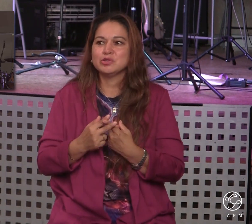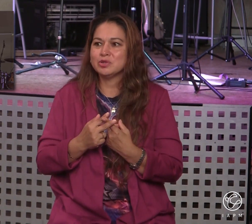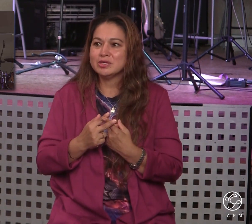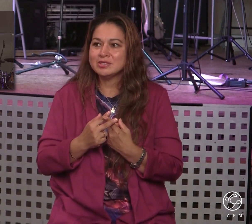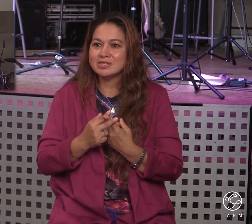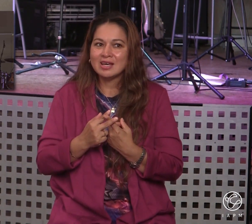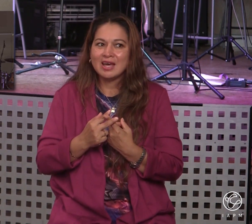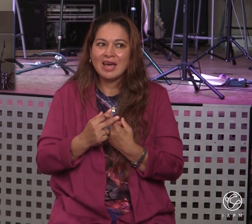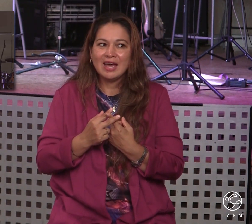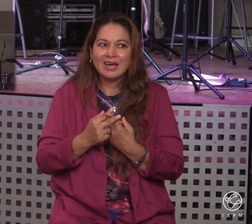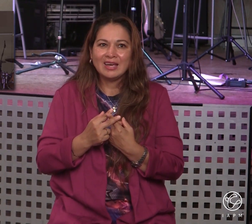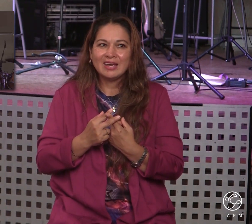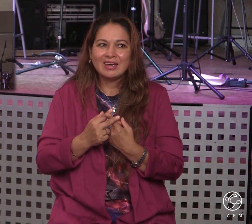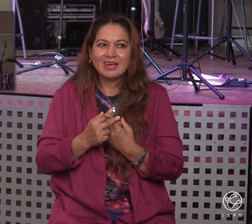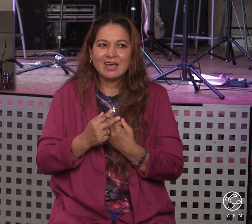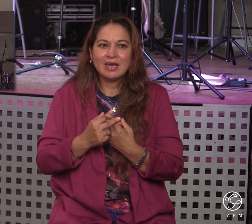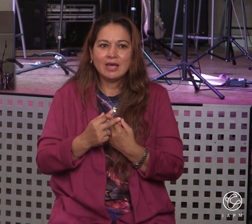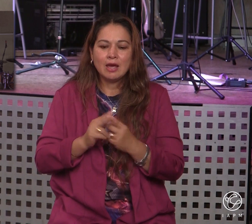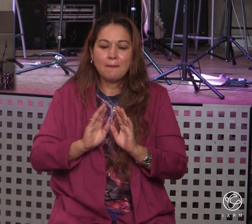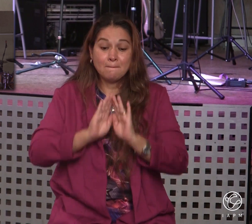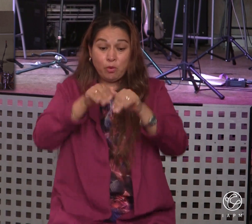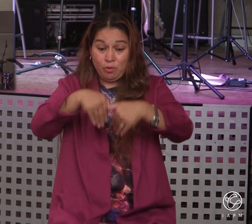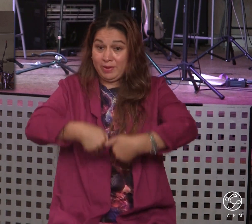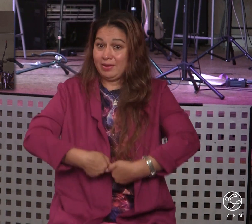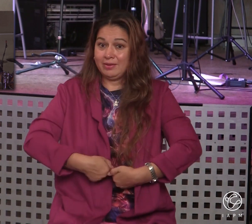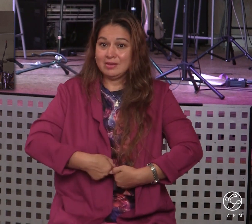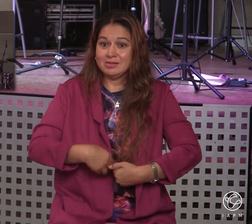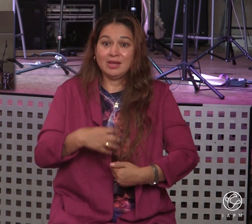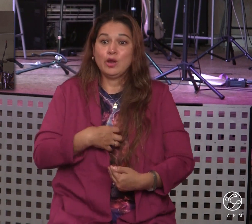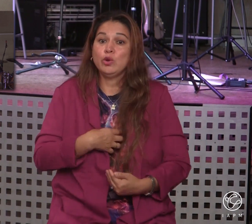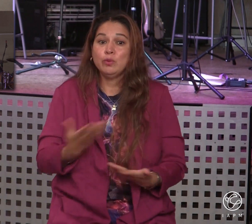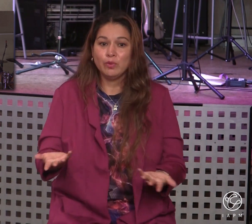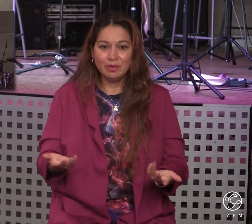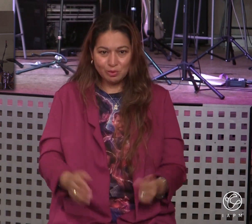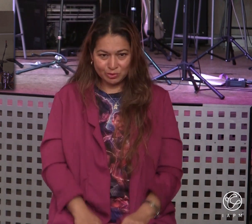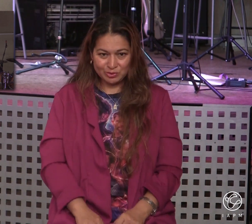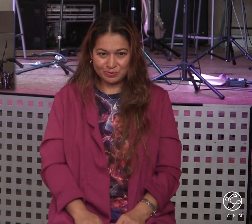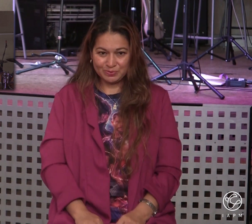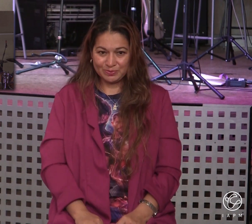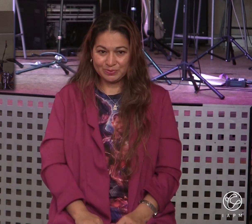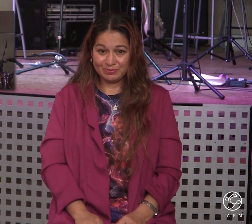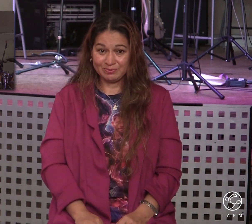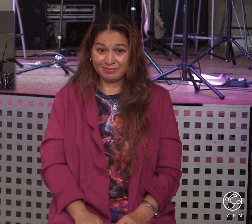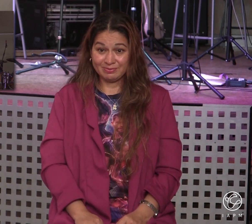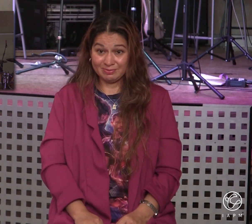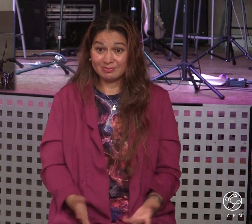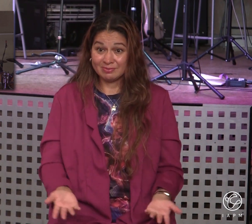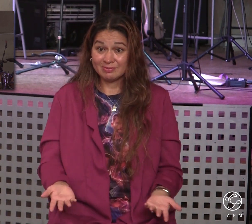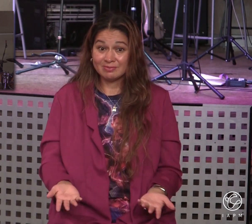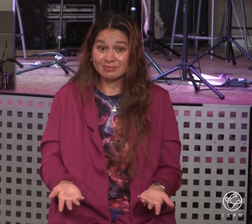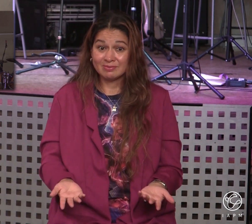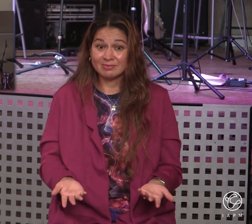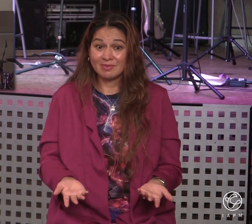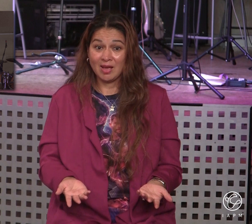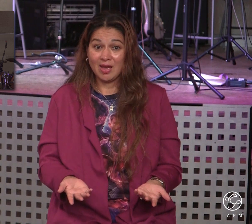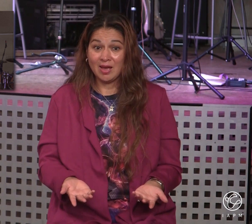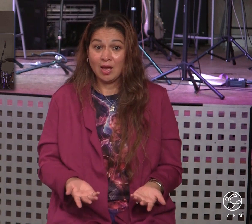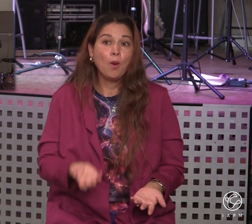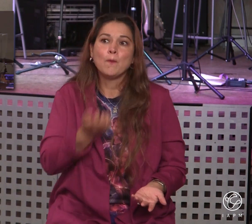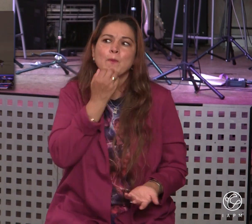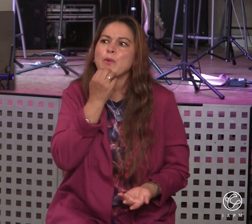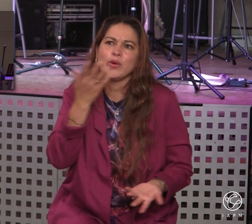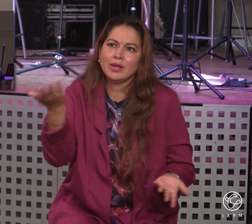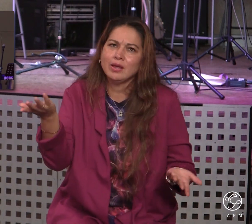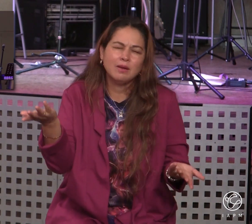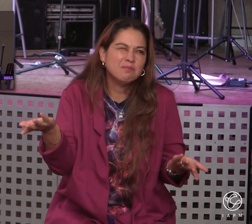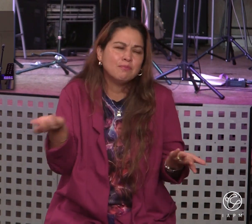Dios. No es que yo me esté equivocando, no es que yo he metido la pata, insisto, me repito un poco, pero quiero dejar bien